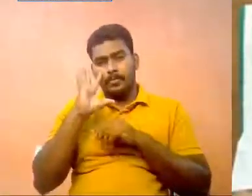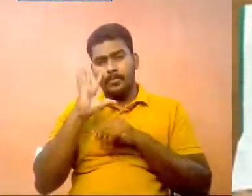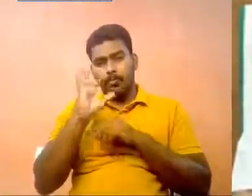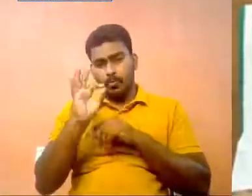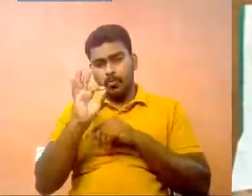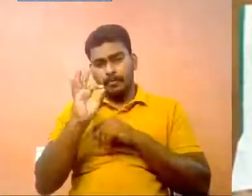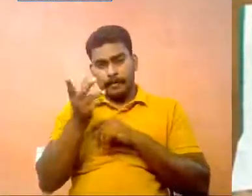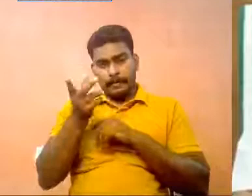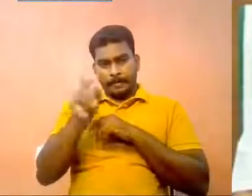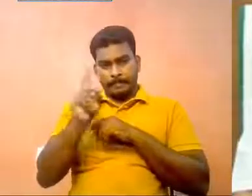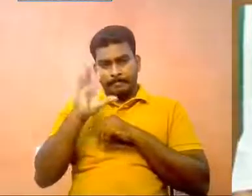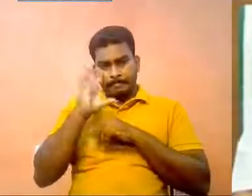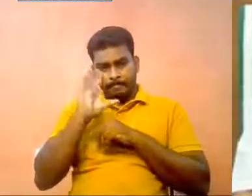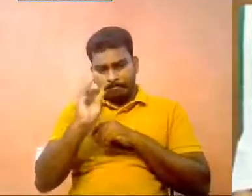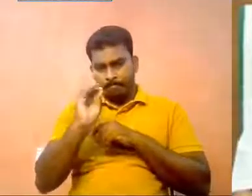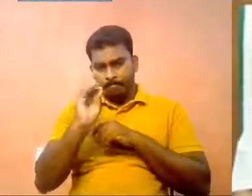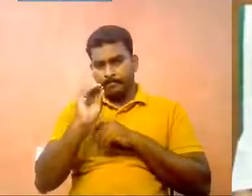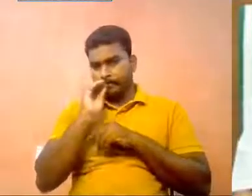പുനരാലോചിക്കേണ്ടതാണ്.